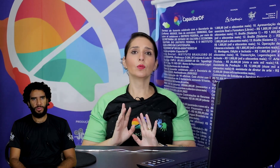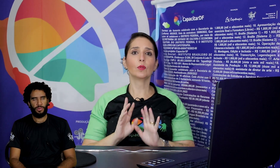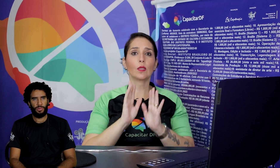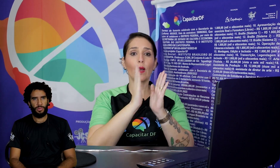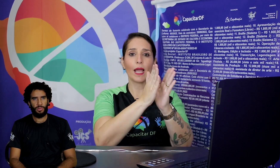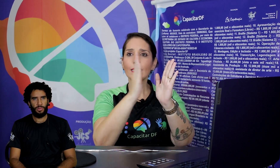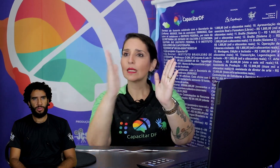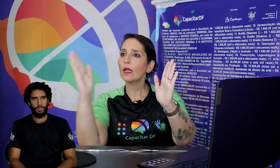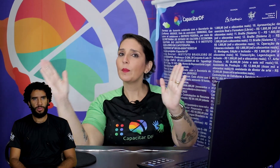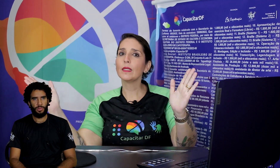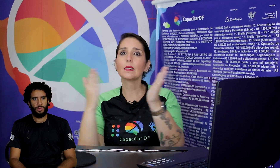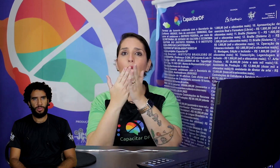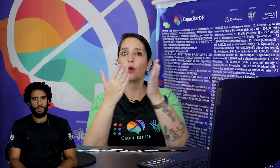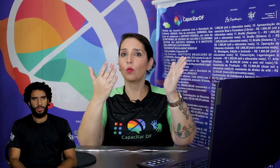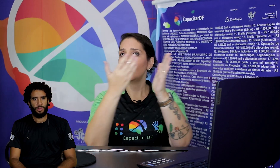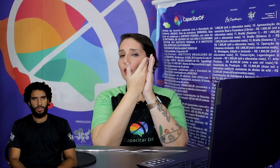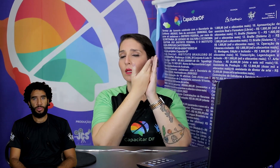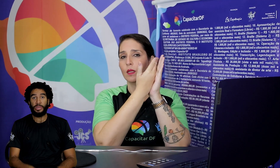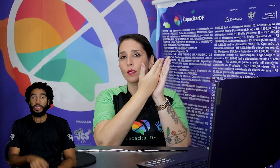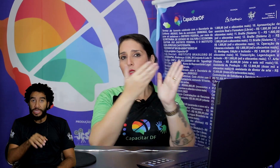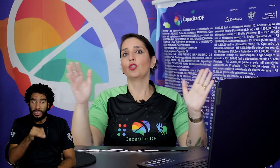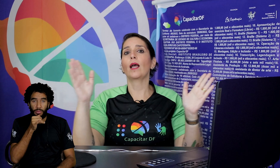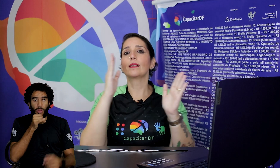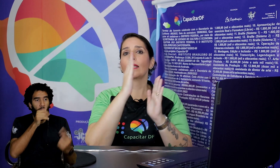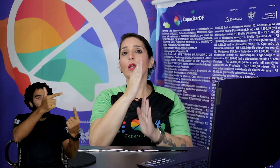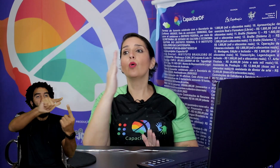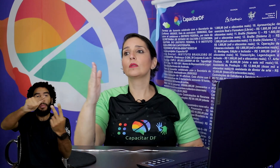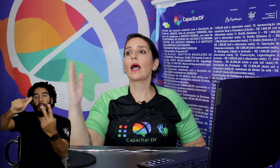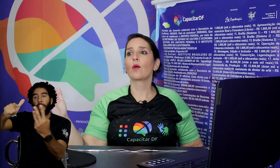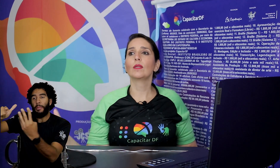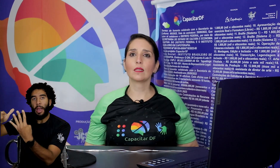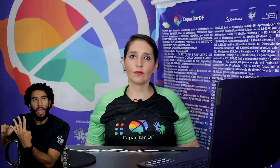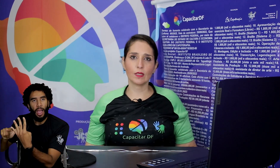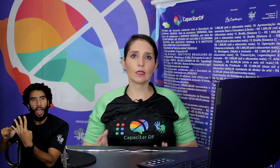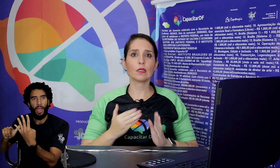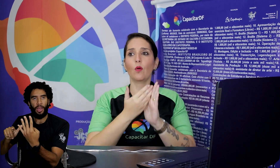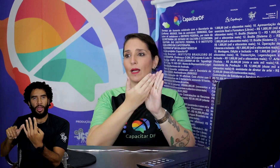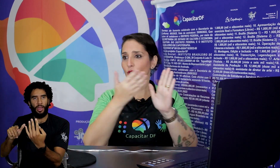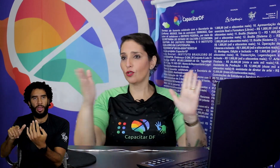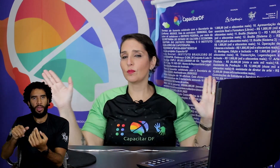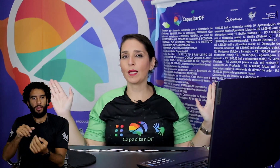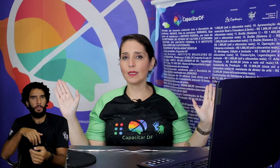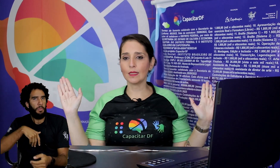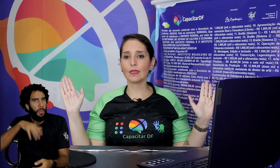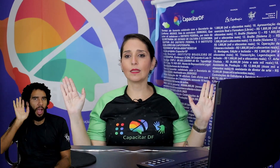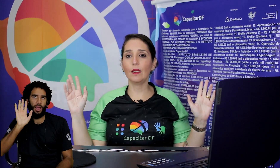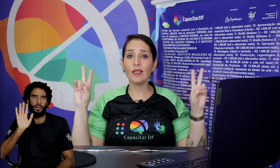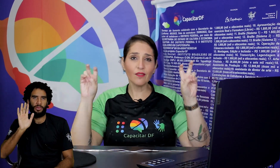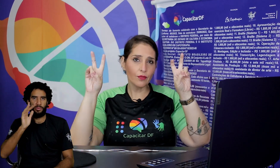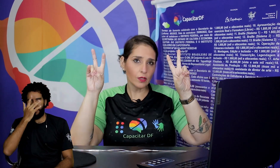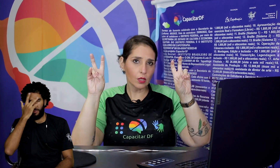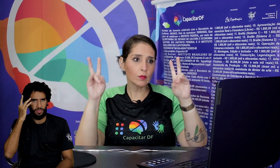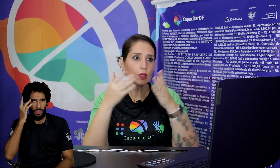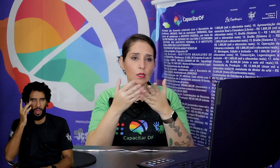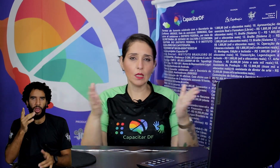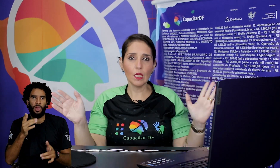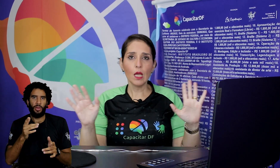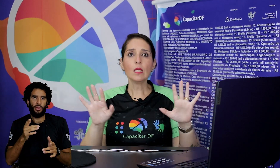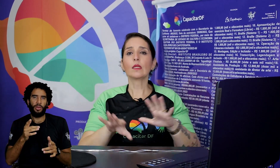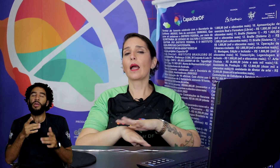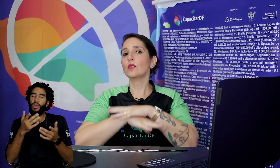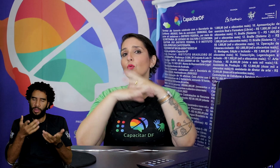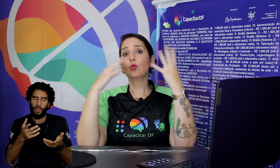todo mundo. Então, essa repetição, já sem contar quantas vezes são, mais livre, digamos